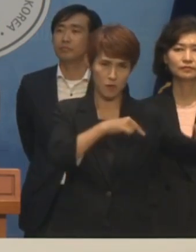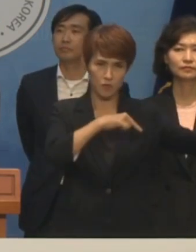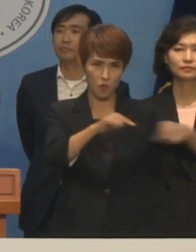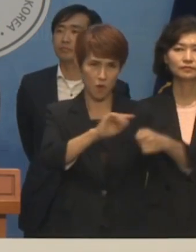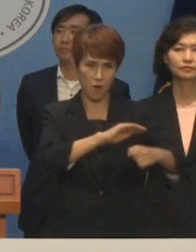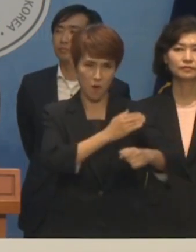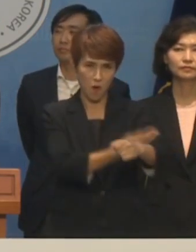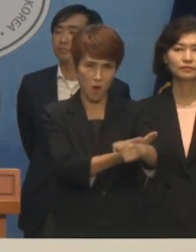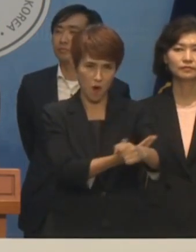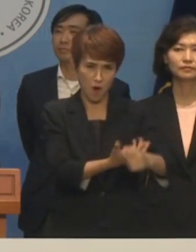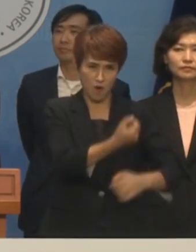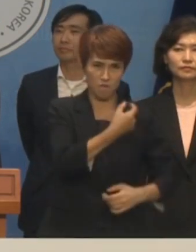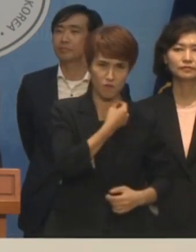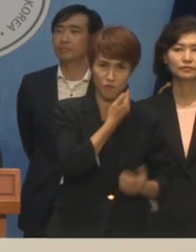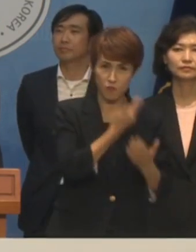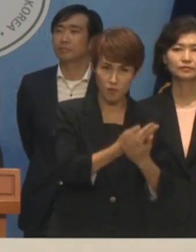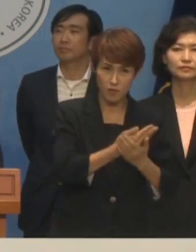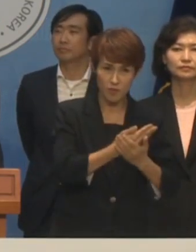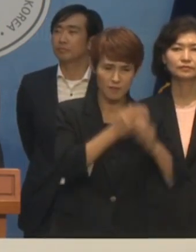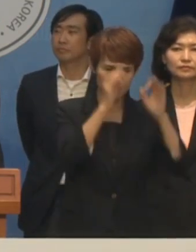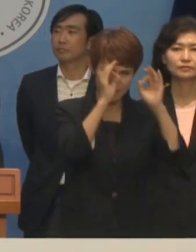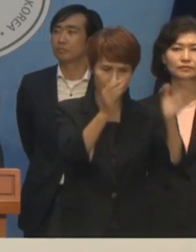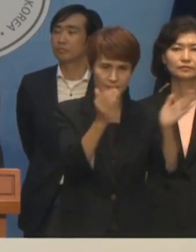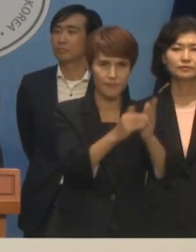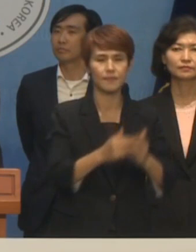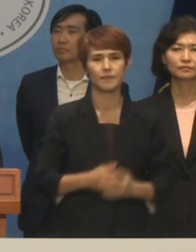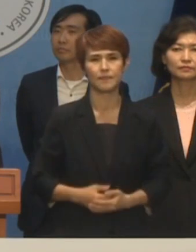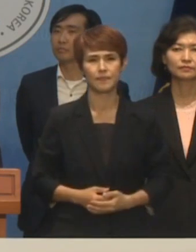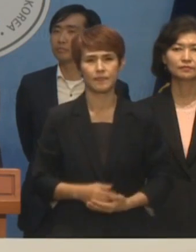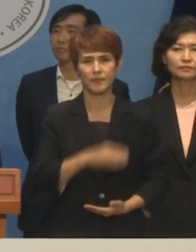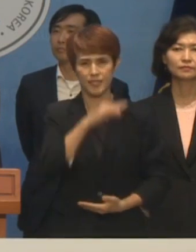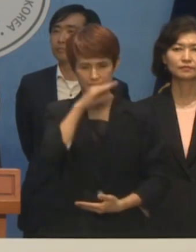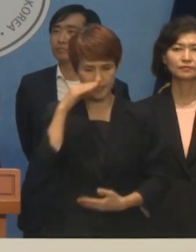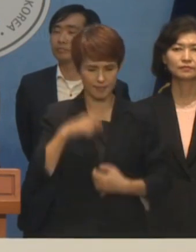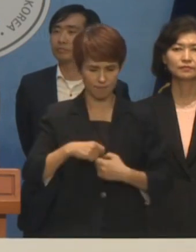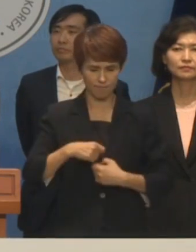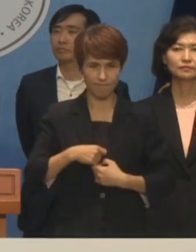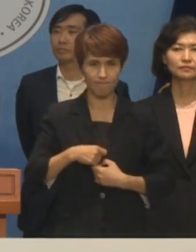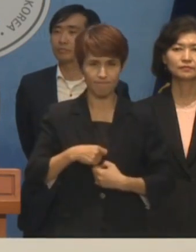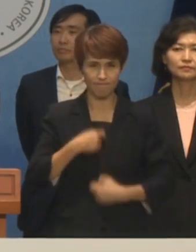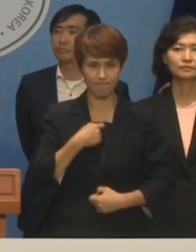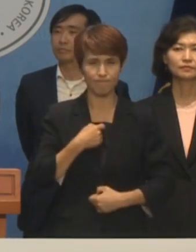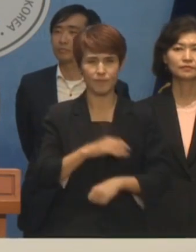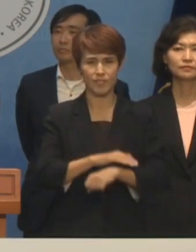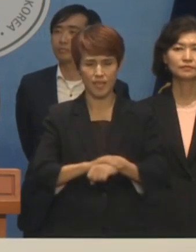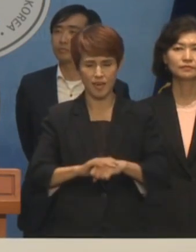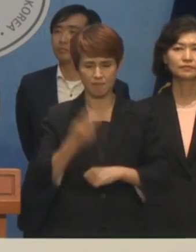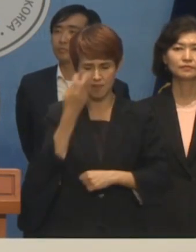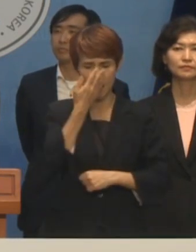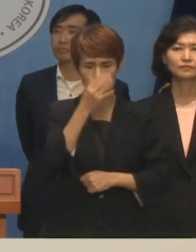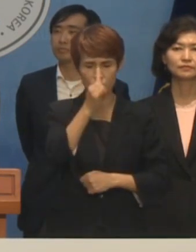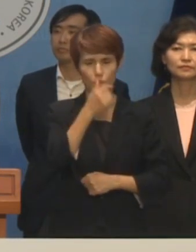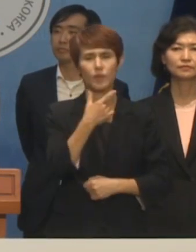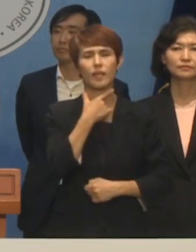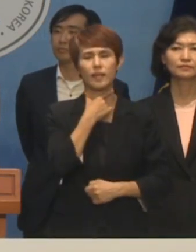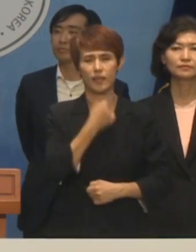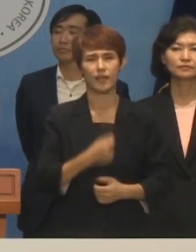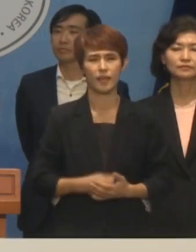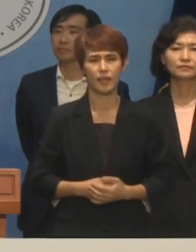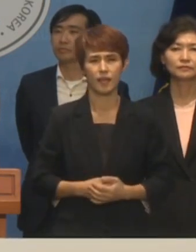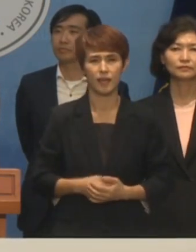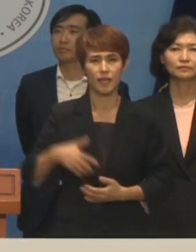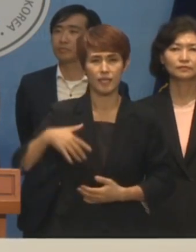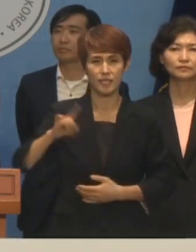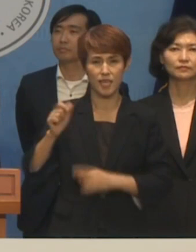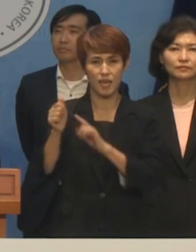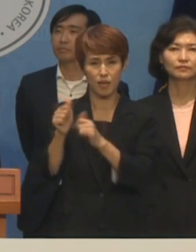점을 똑똑히 보았습니다. 진실이 규명되고 정의가 지켜지길 바라는 마음이다.